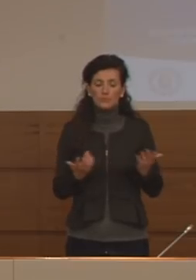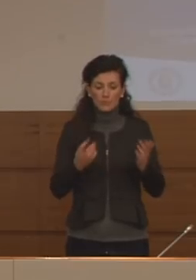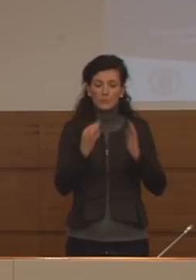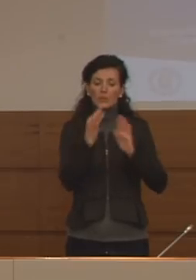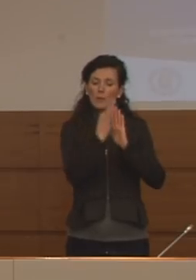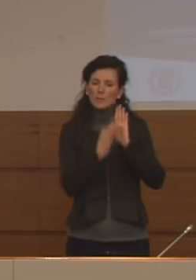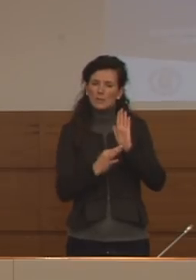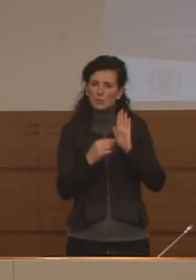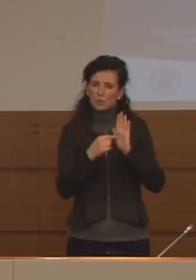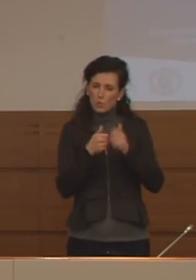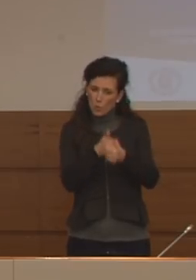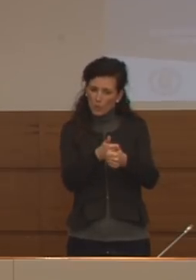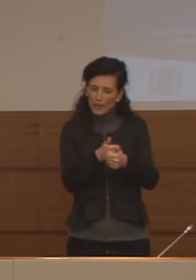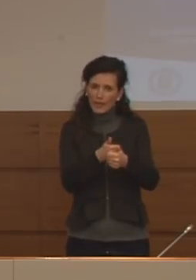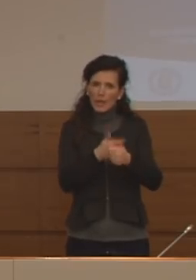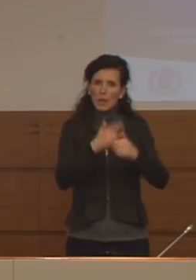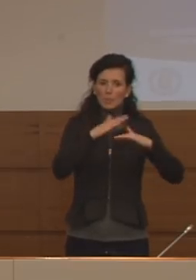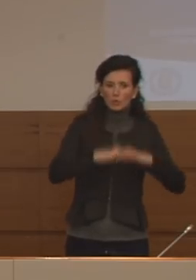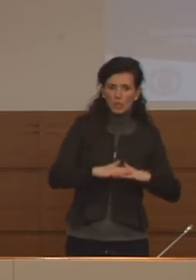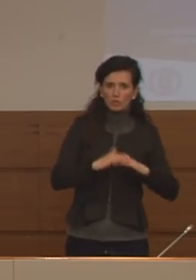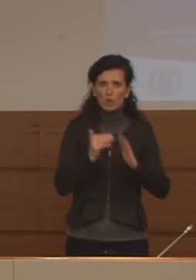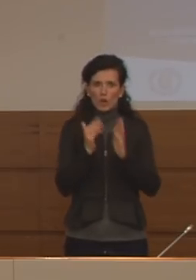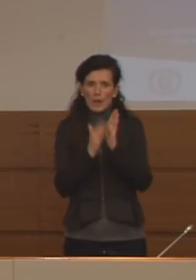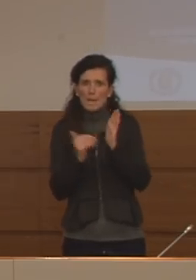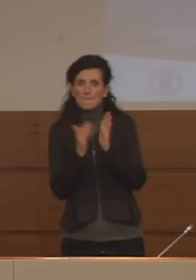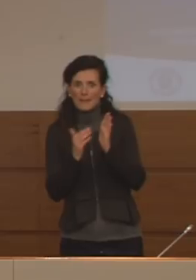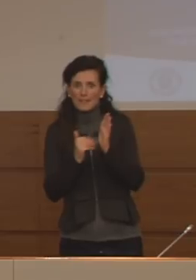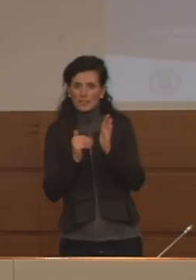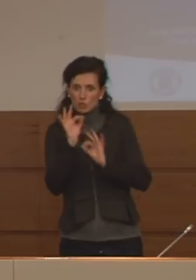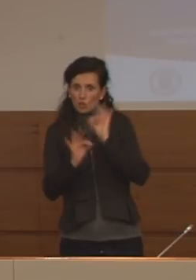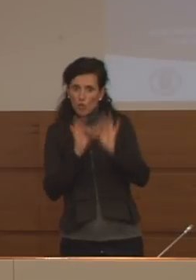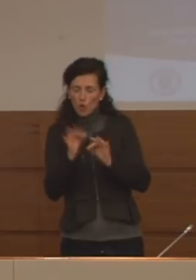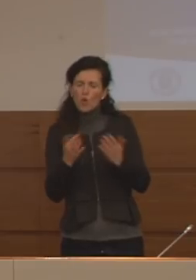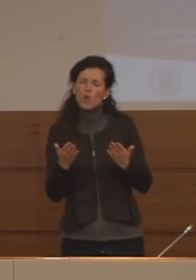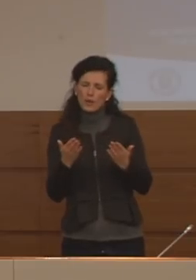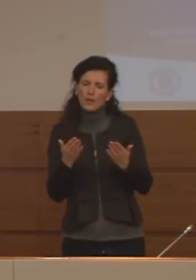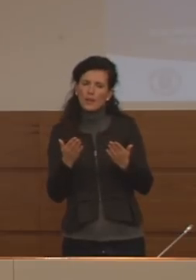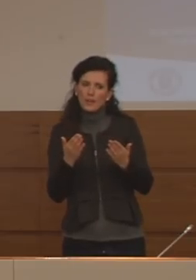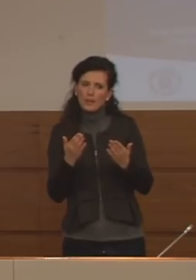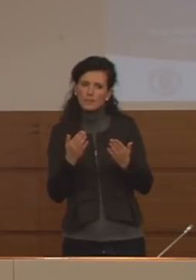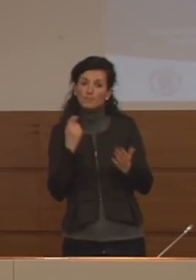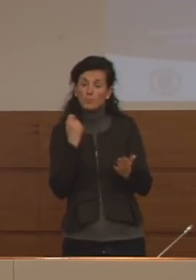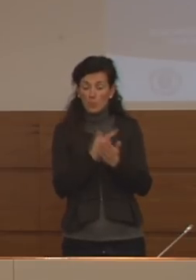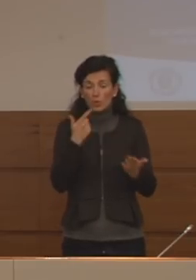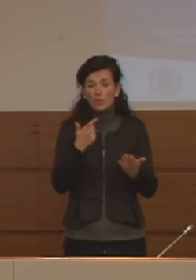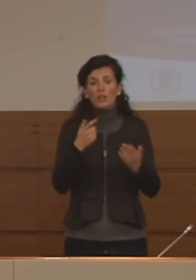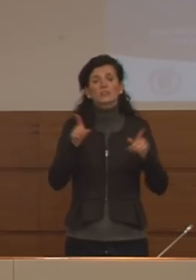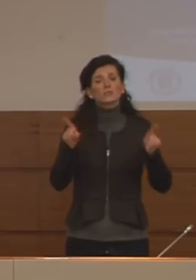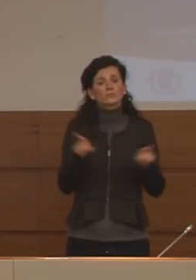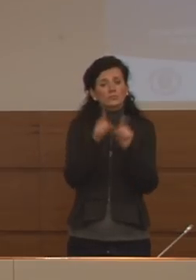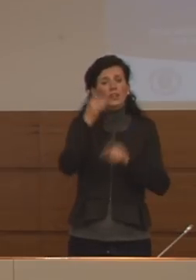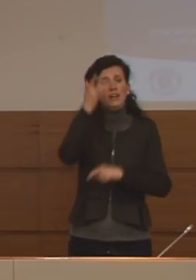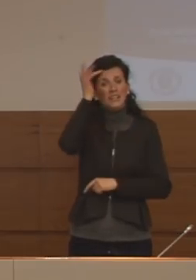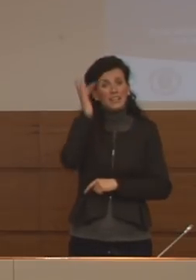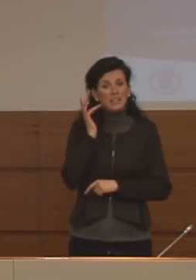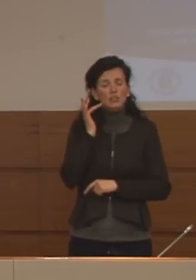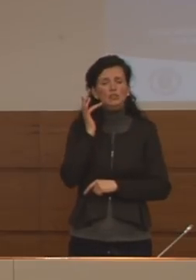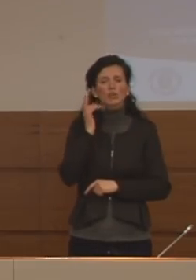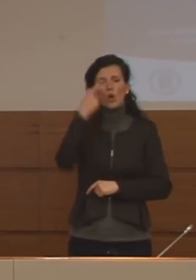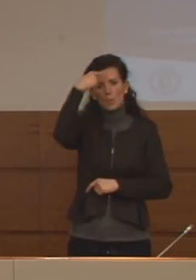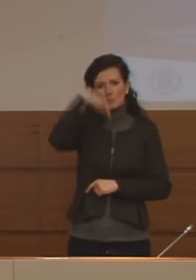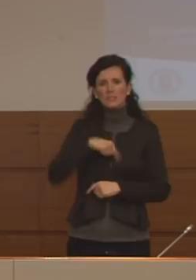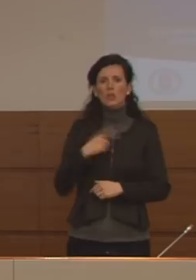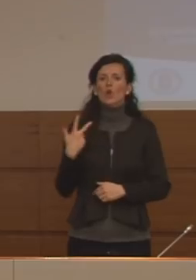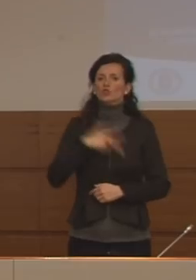prevenzione e protezione credo uno degli aspetti importanti anche il rischio psicosociale quindi uno dei punti su cui